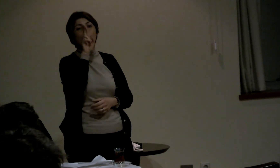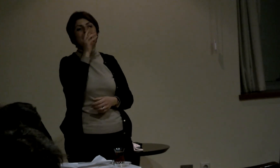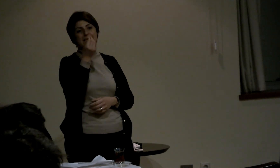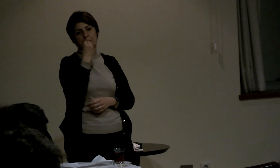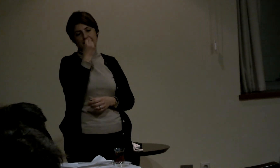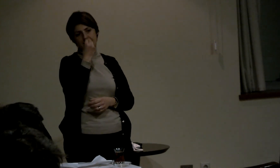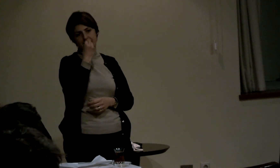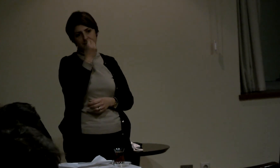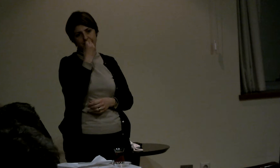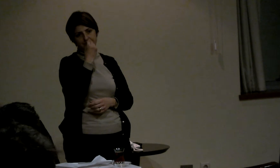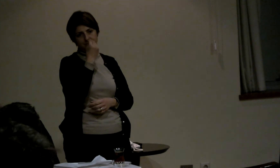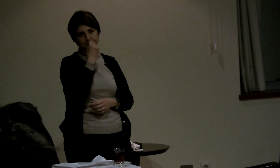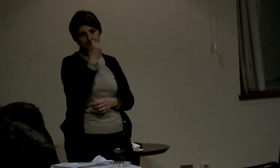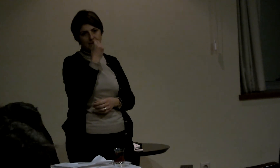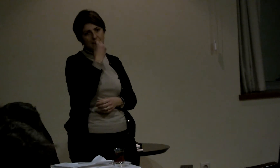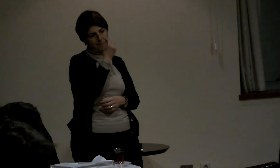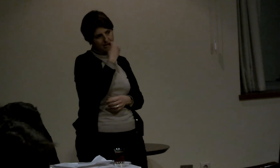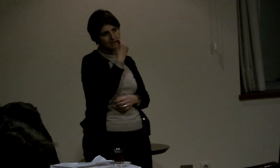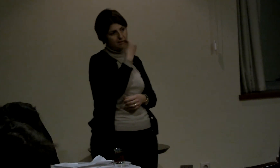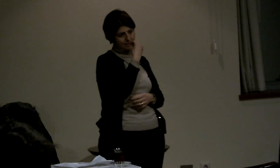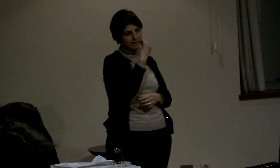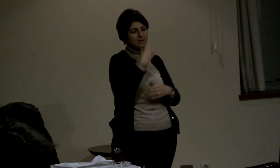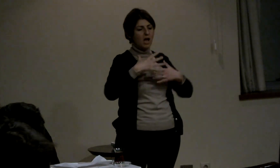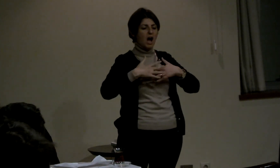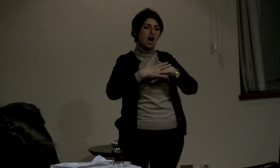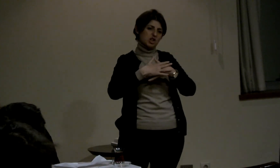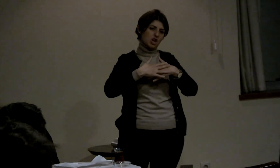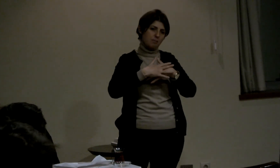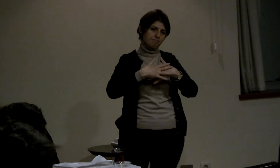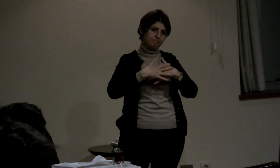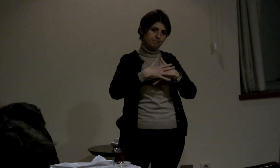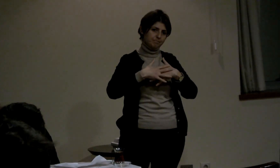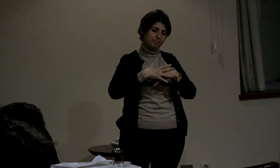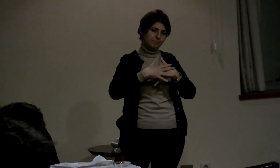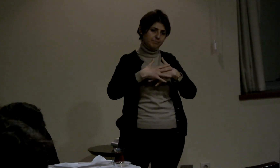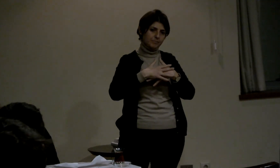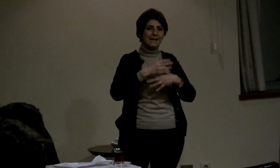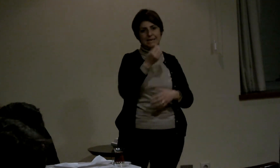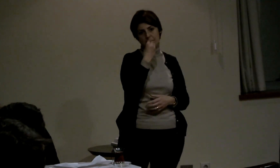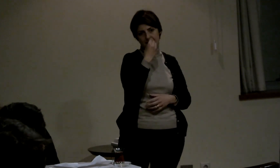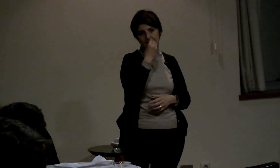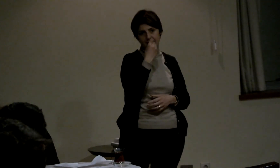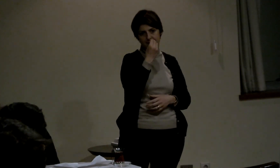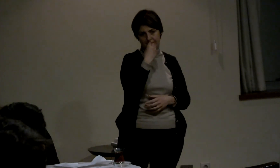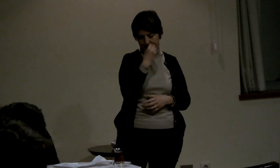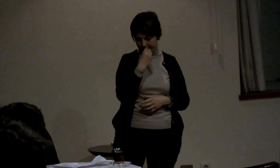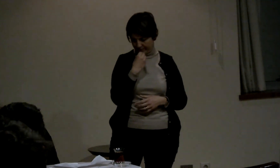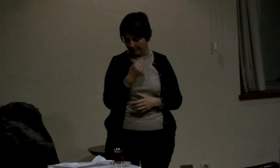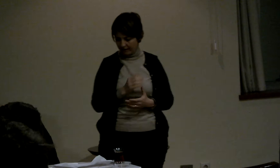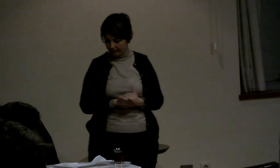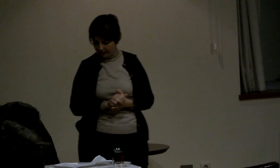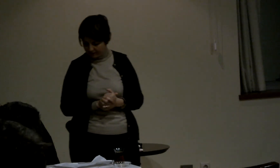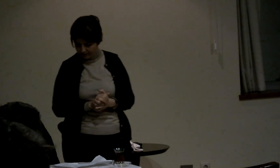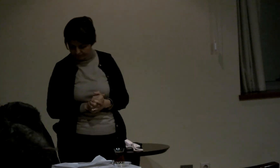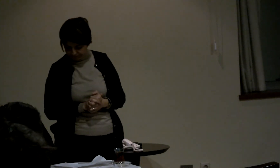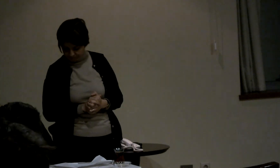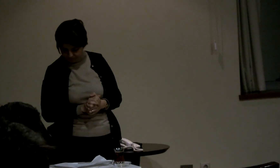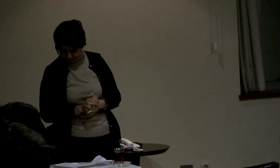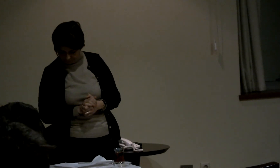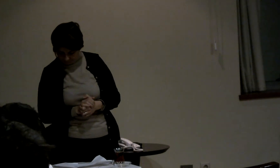Öğlen yemeği, yemek, evet. Akşam yemeği, evet.